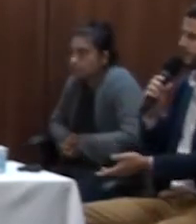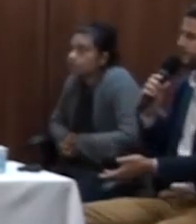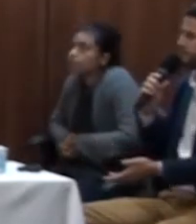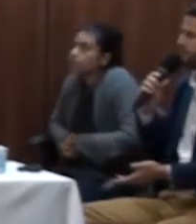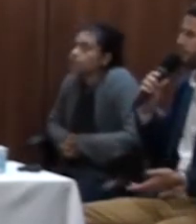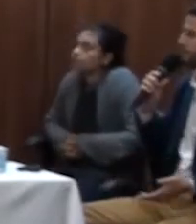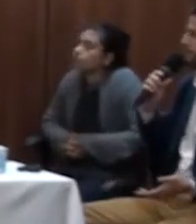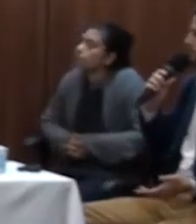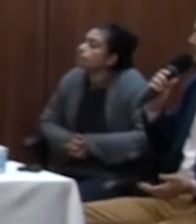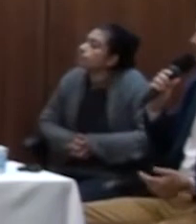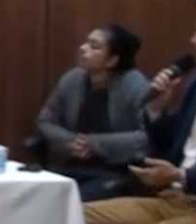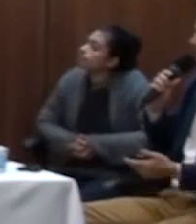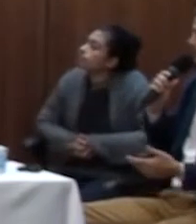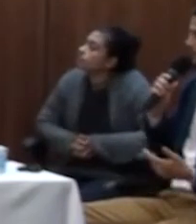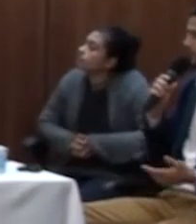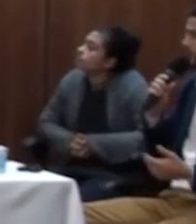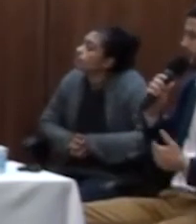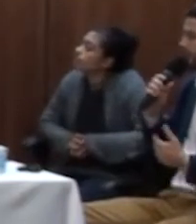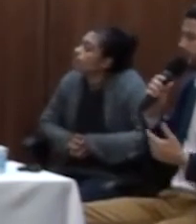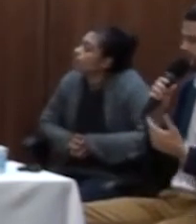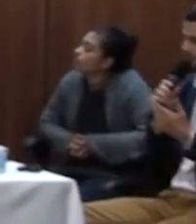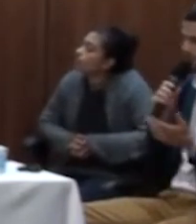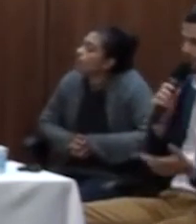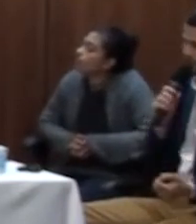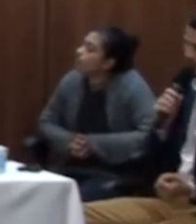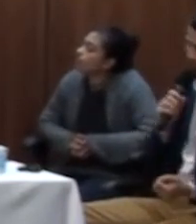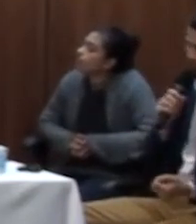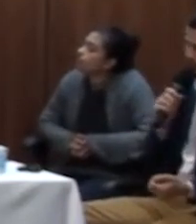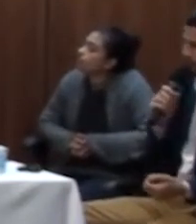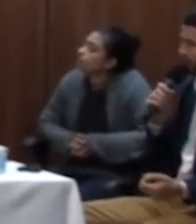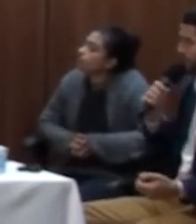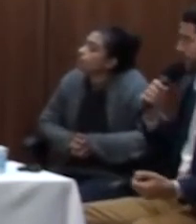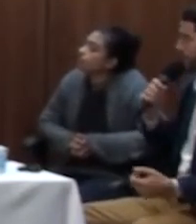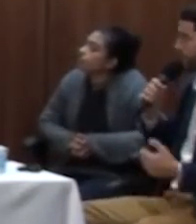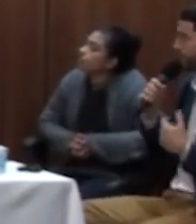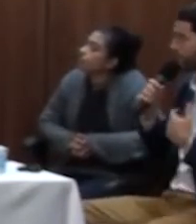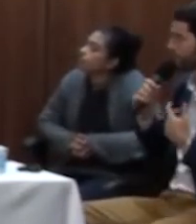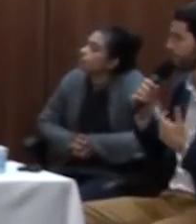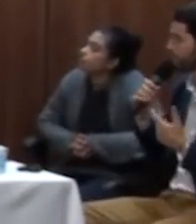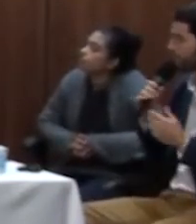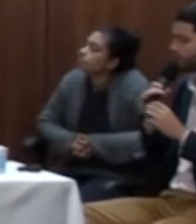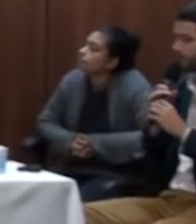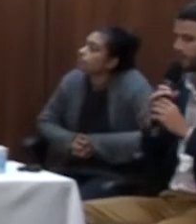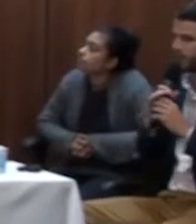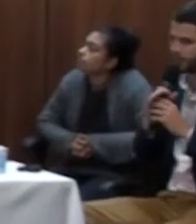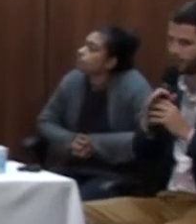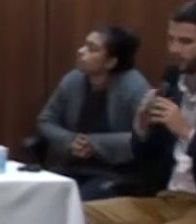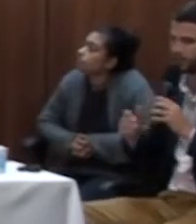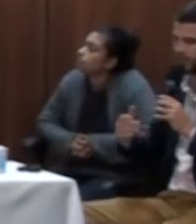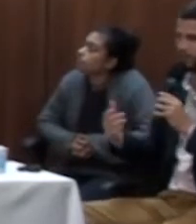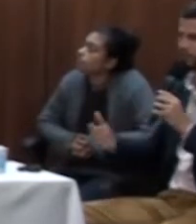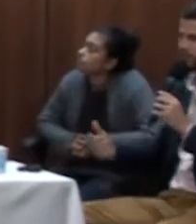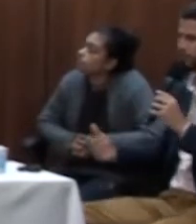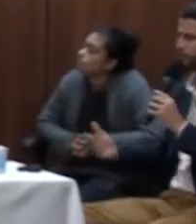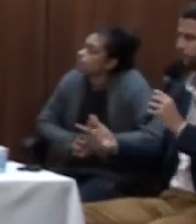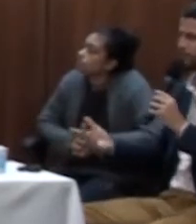estão oferecidas de uma forma suficiente na capital do estado e também muito menos no interior do estado. Então, em função disso, a gente tem